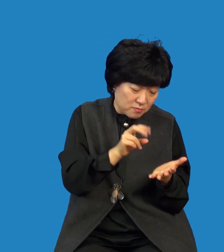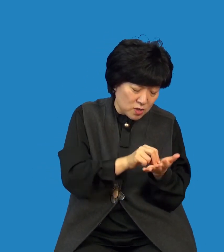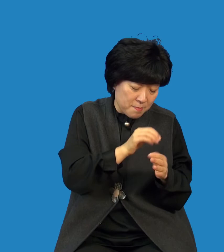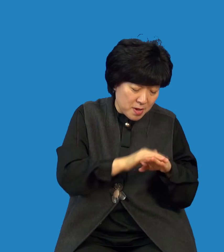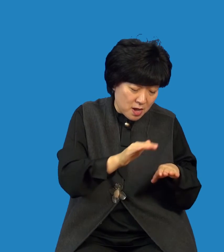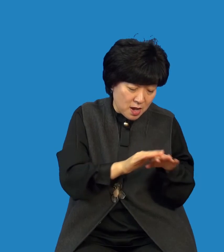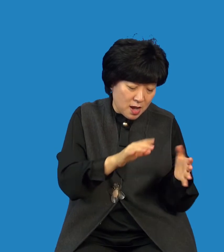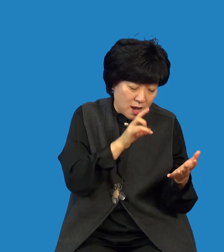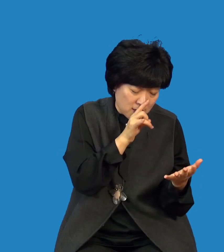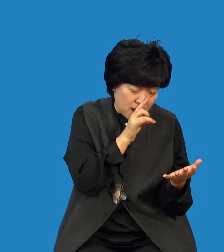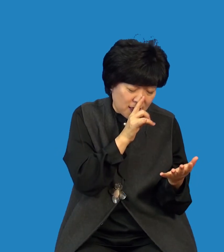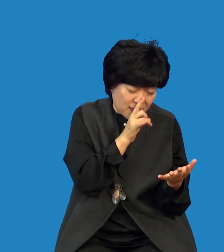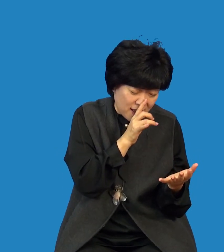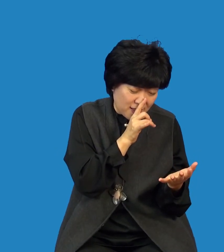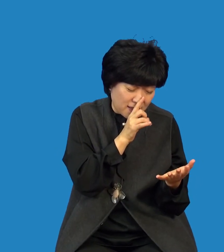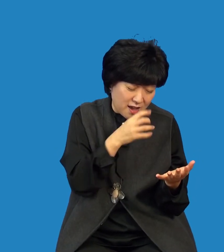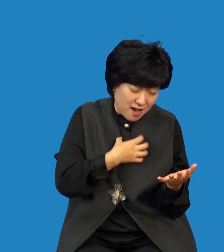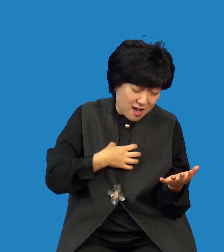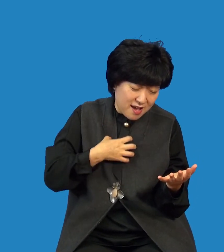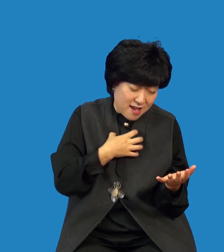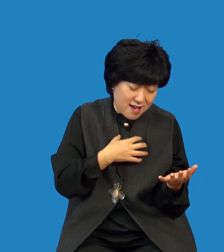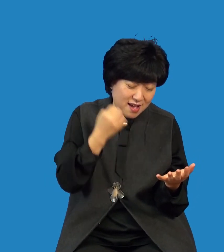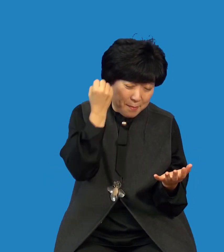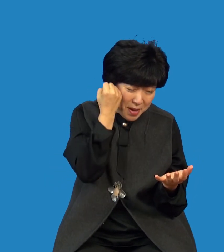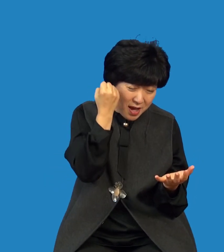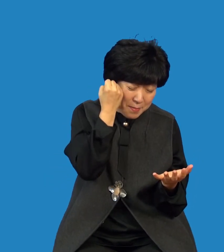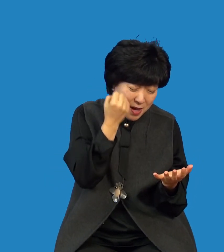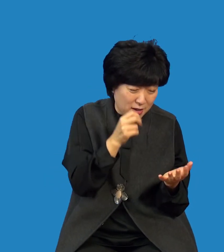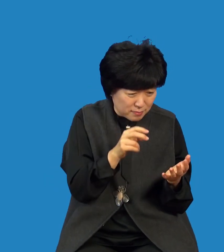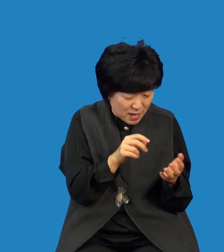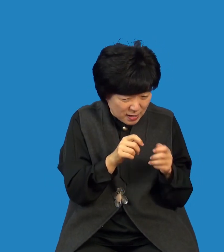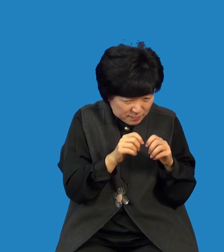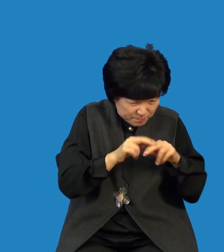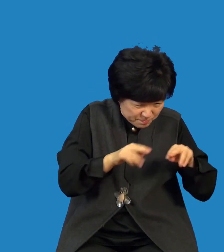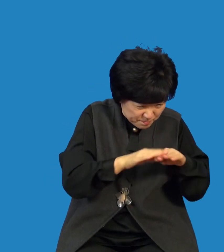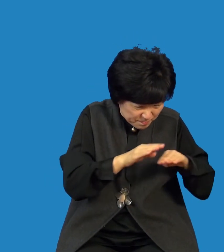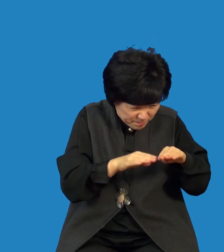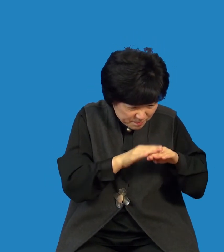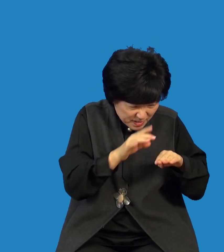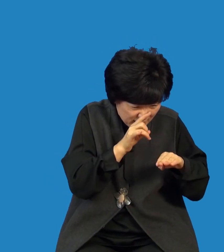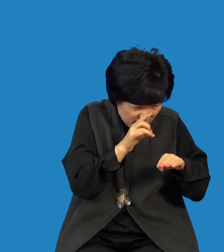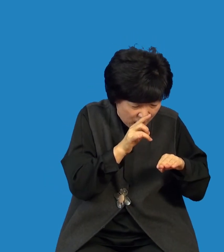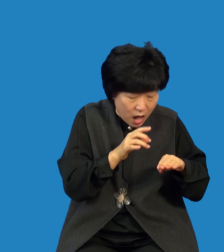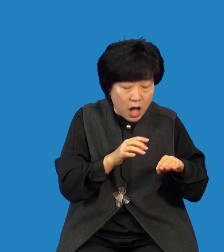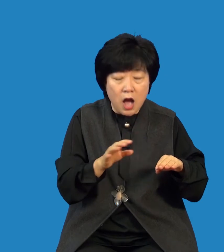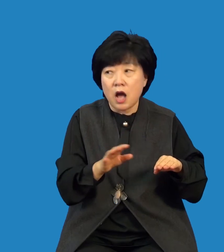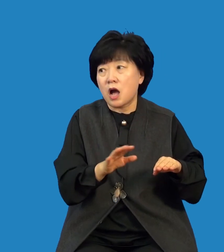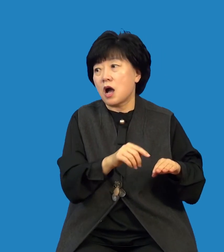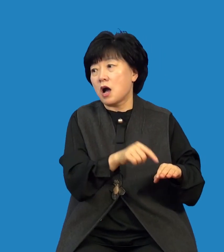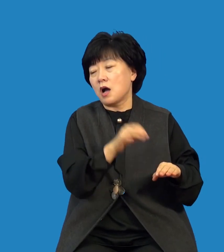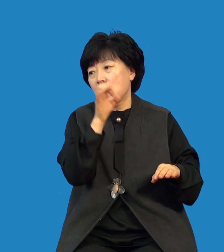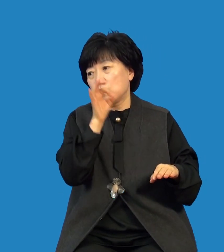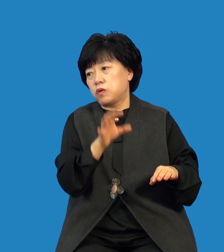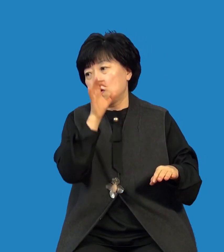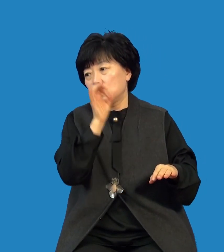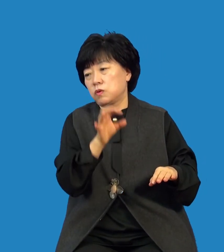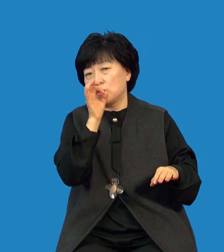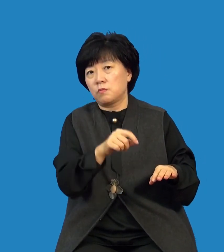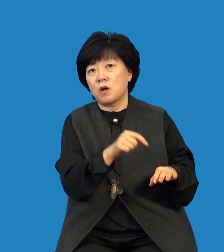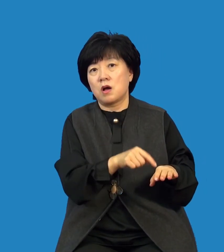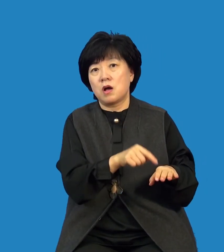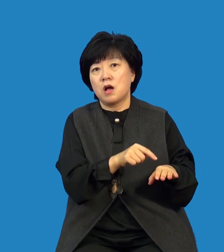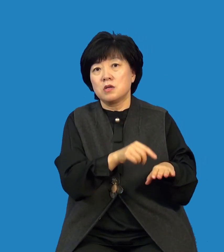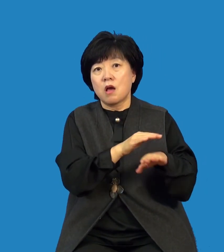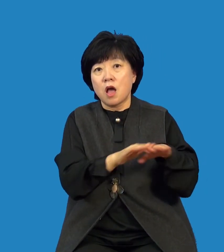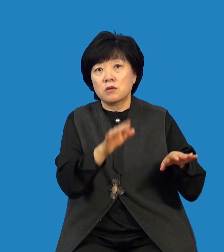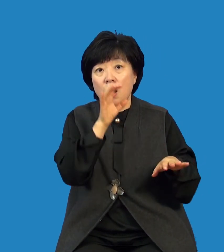결론에 다다랐어요. 이건 해결할 수 있는 문제가 아니다. 근데 그러고 나서 보니까 이 두려움이 몰려오기 시작하는 거예요. 이거를 해결 못하면 아주 곤란해지는 거예요.